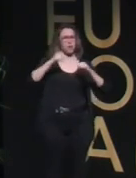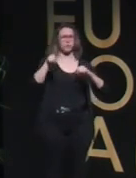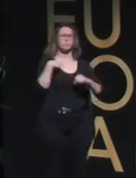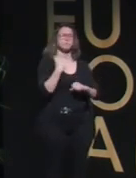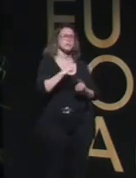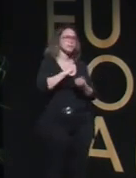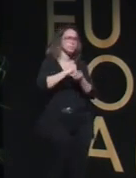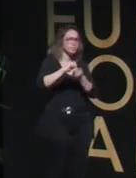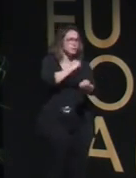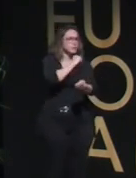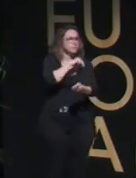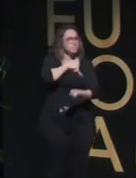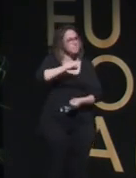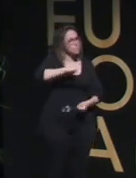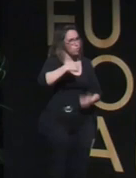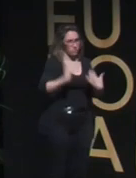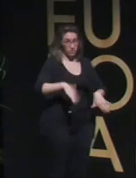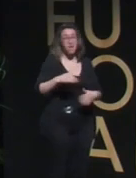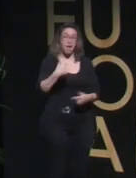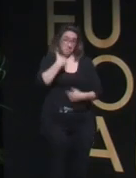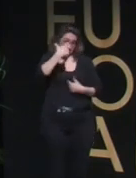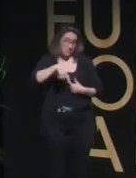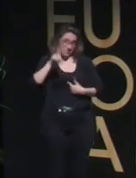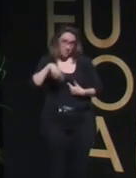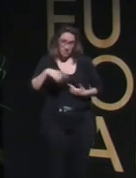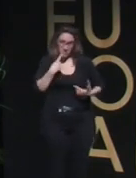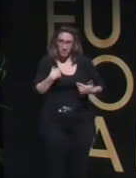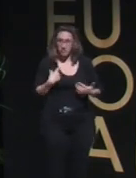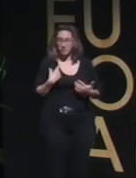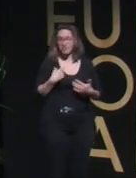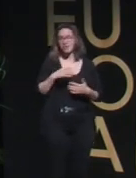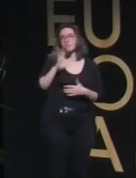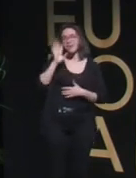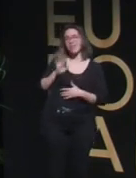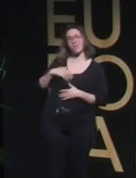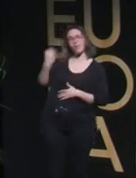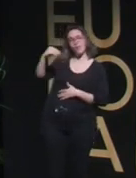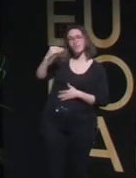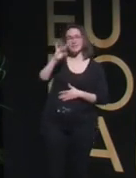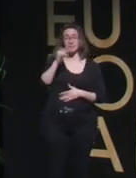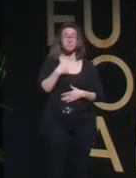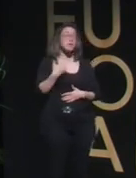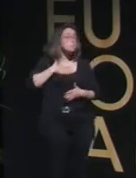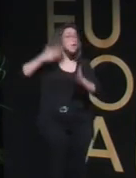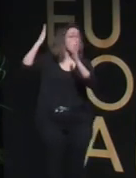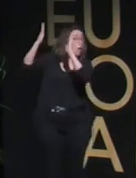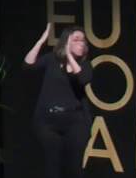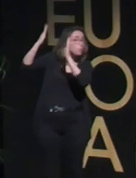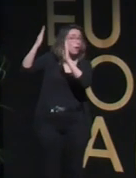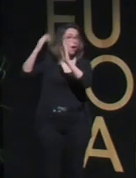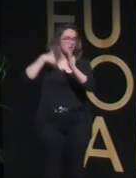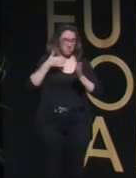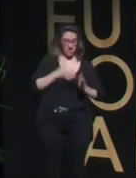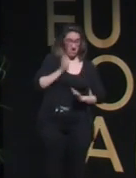a mí. Que te digan, que vas muy de moderno y pareces más joven. Pero en el momento que digo, yo en mi época, las chonis, entonces mi hija me mira